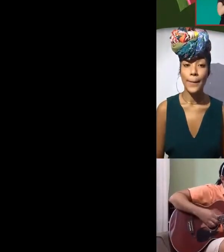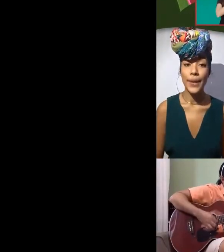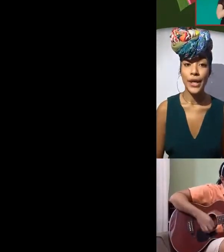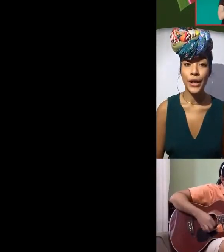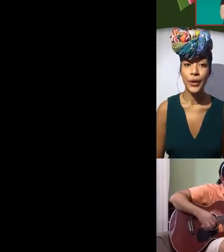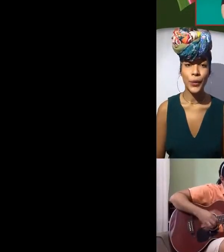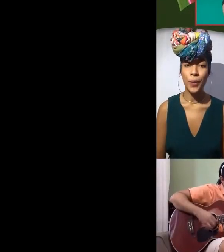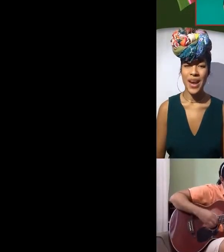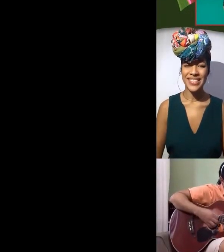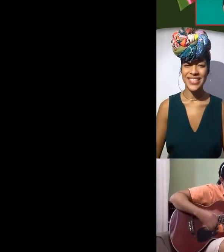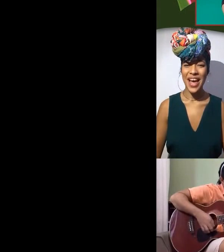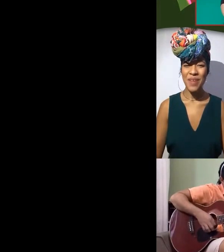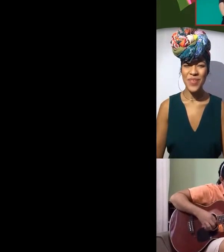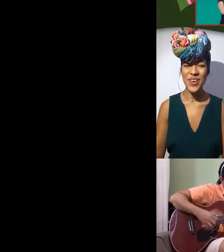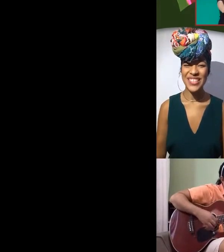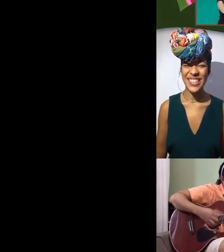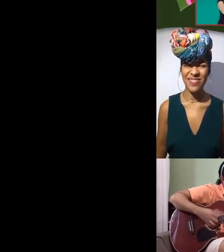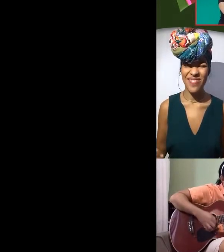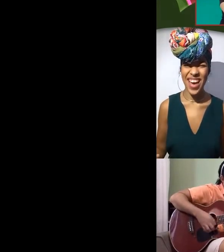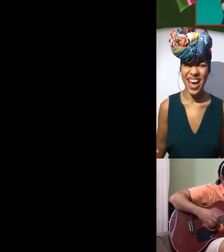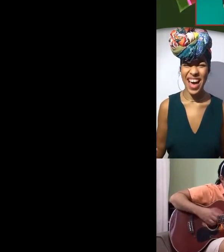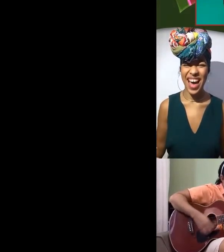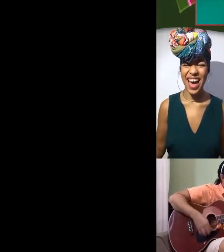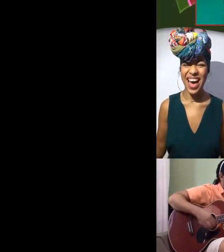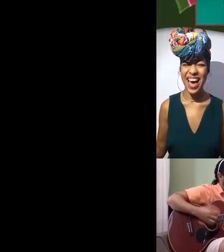o caminho pra se